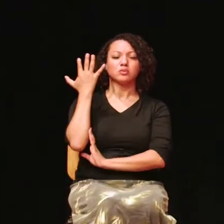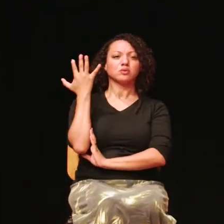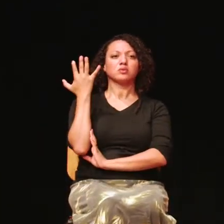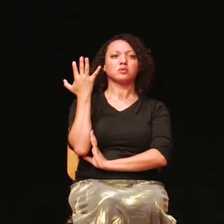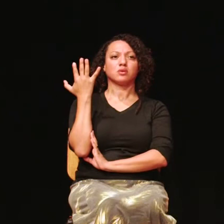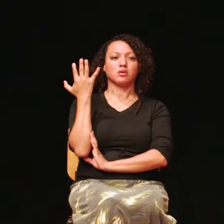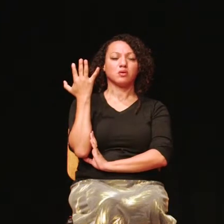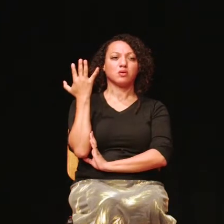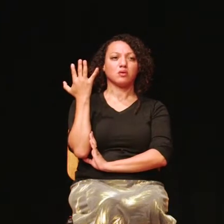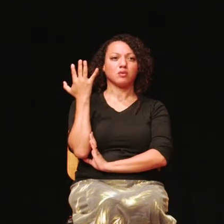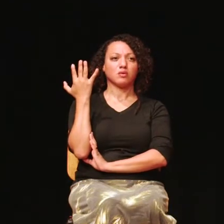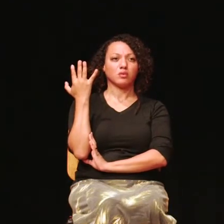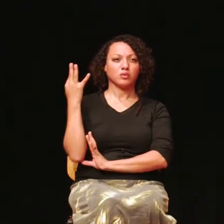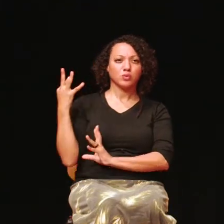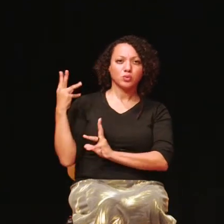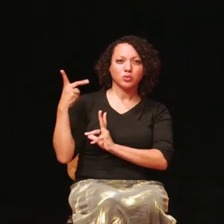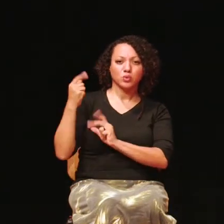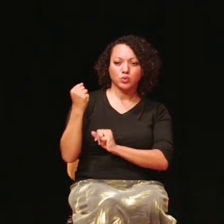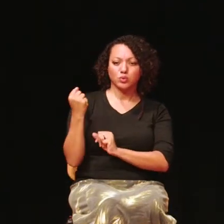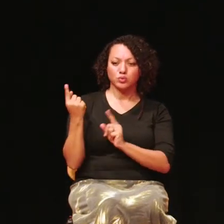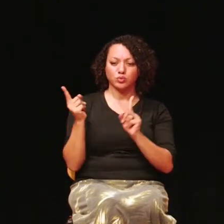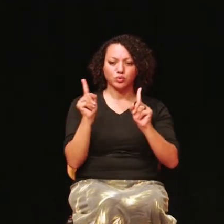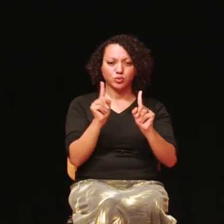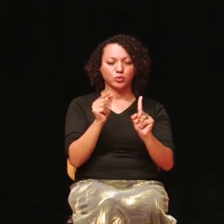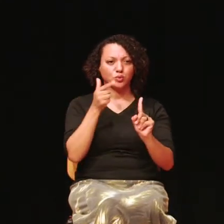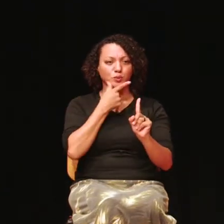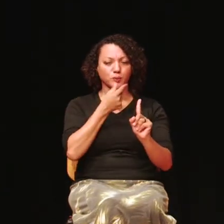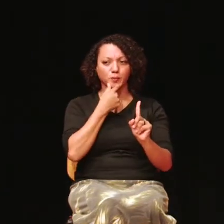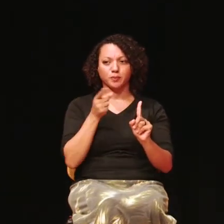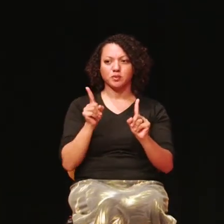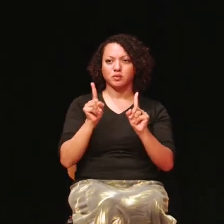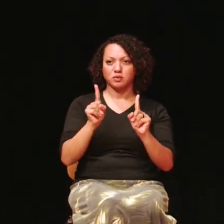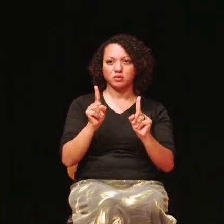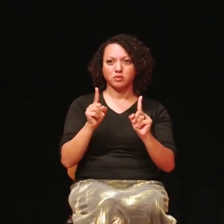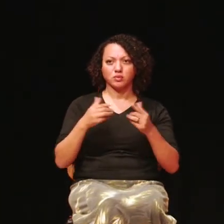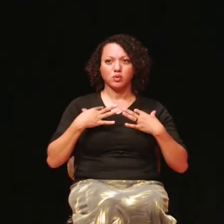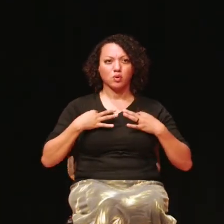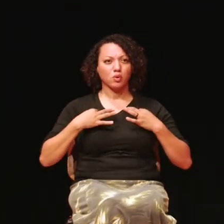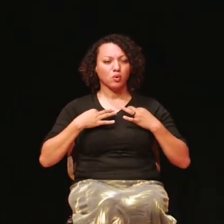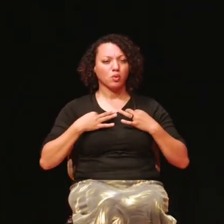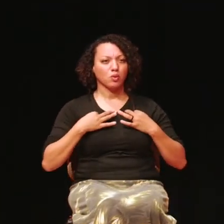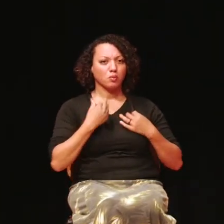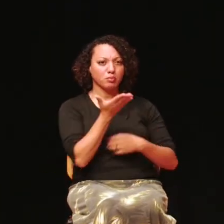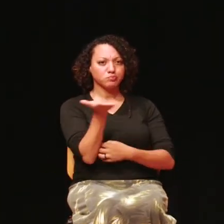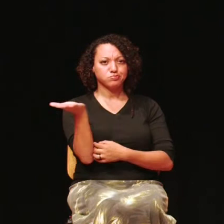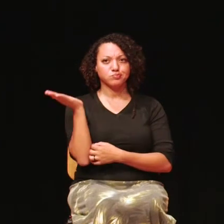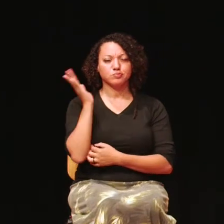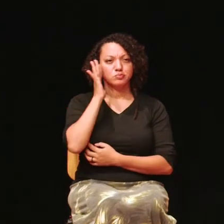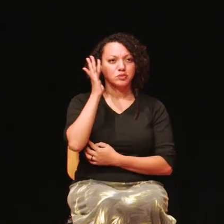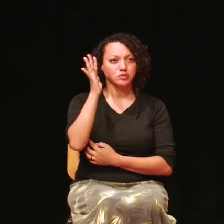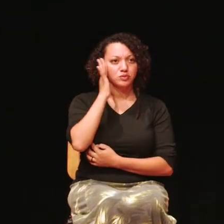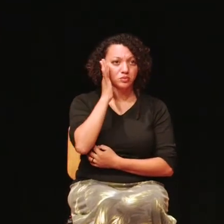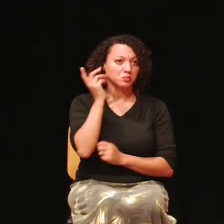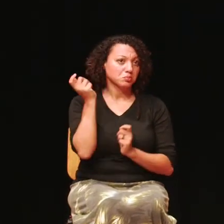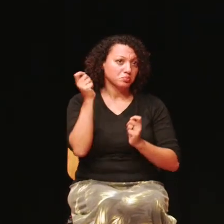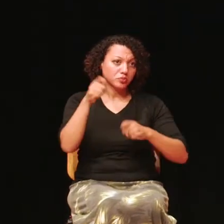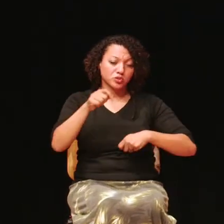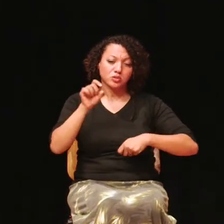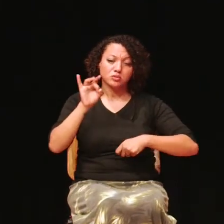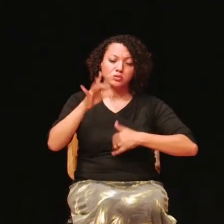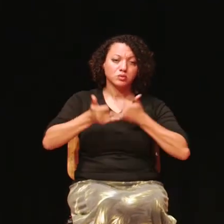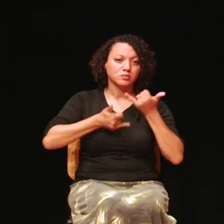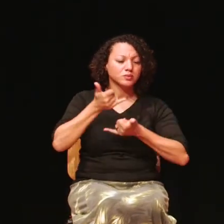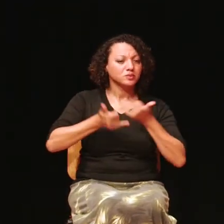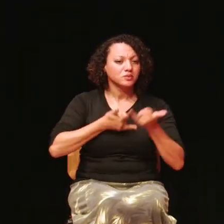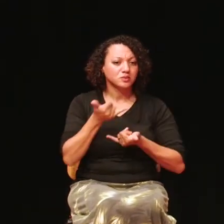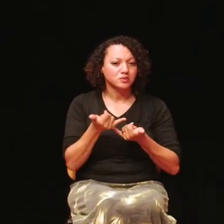ter tido o retrato dos dois meninos Bouillon, vestidos de mendigos. Cioè, podia ser só brincadeira